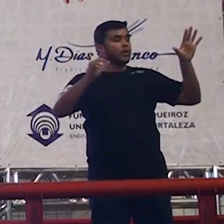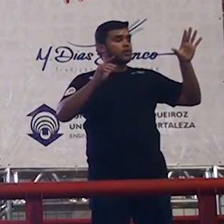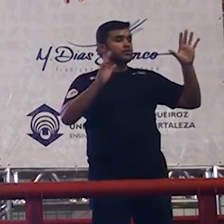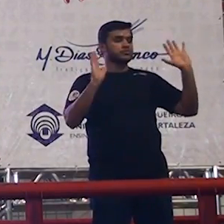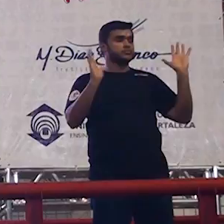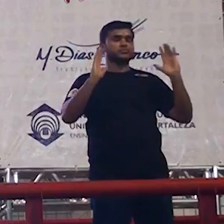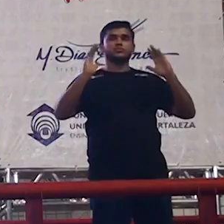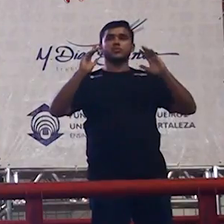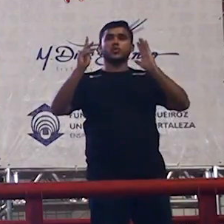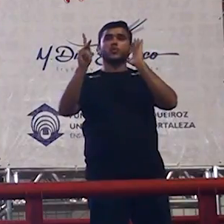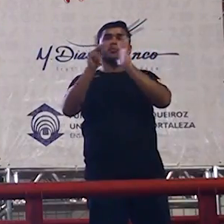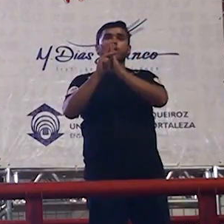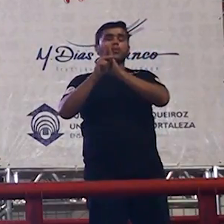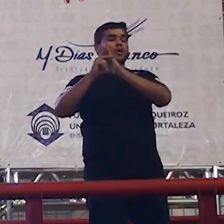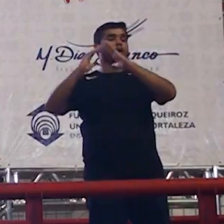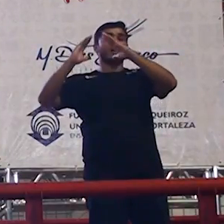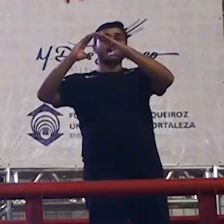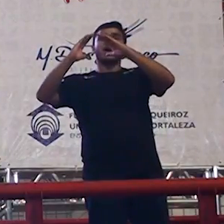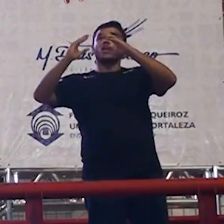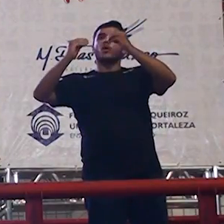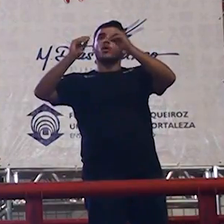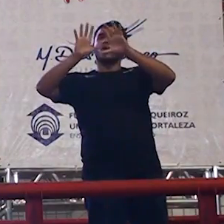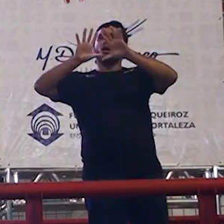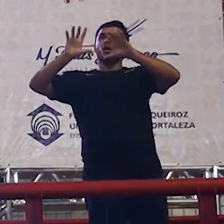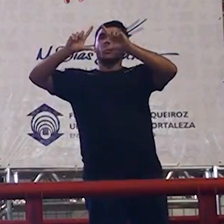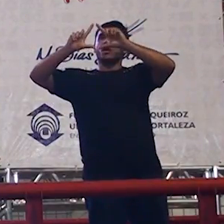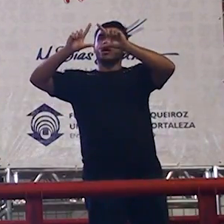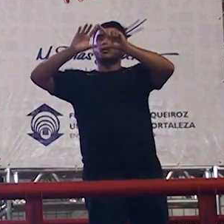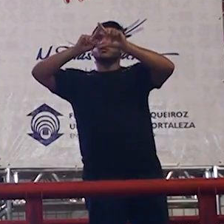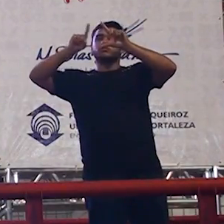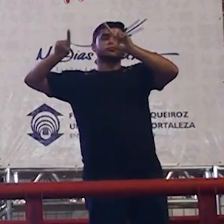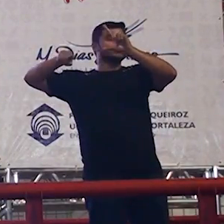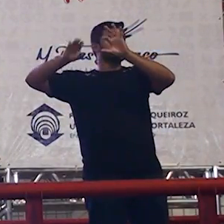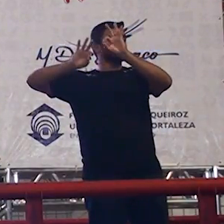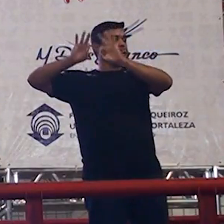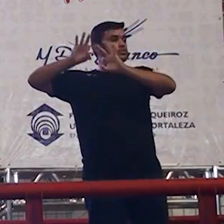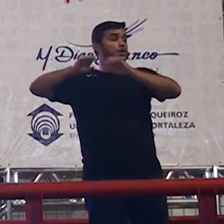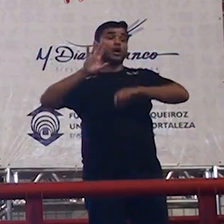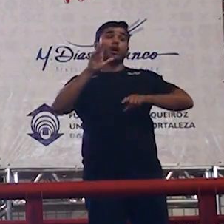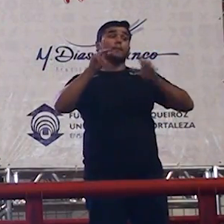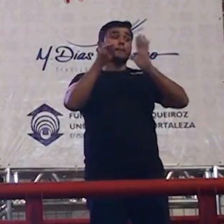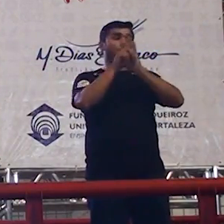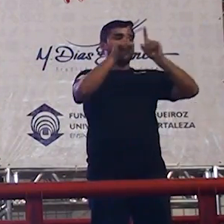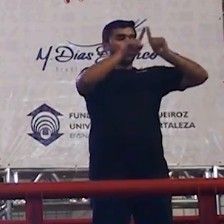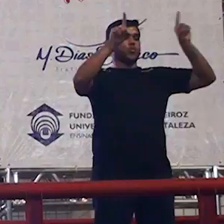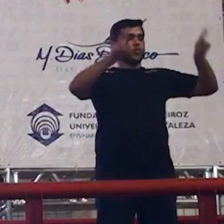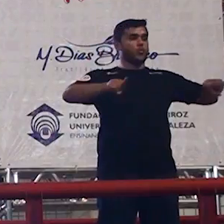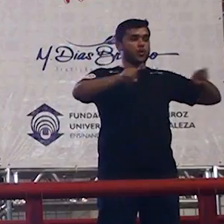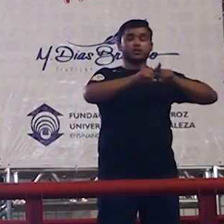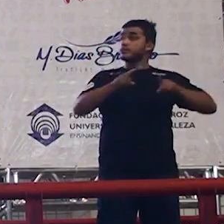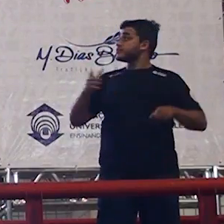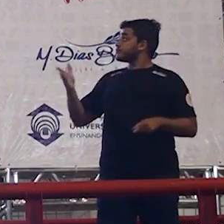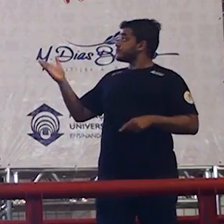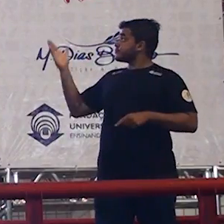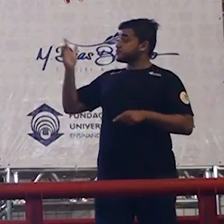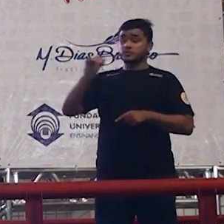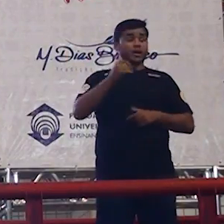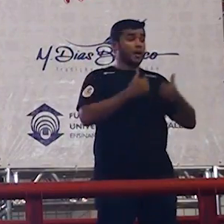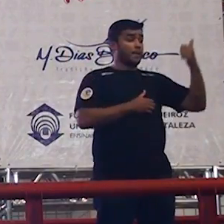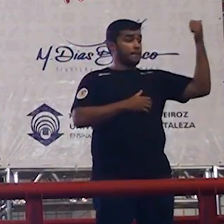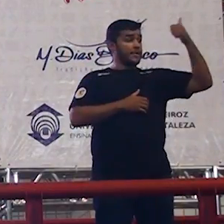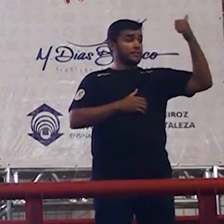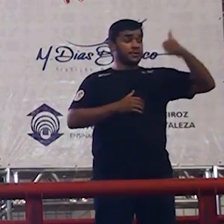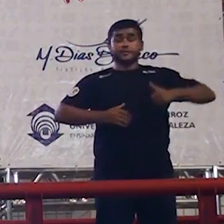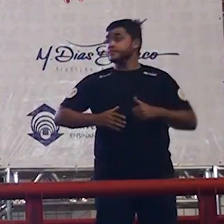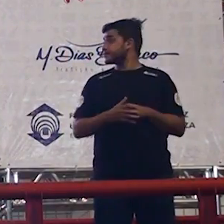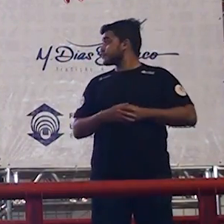área da casinha, eu vou trabalhar com a área do quadrado. Mas olha aqui a estratégia para resolver